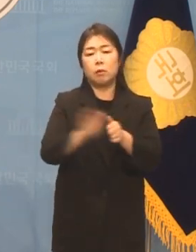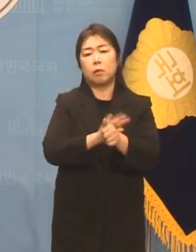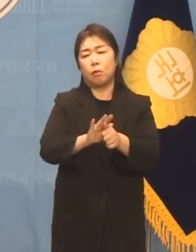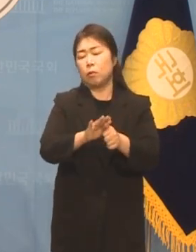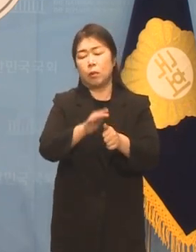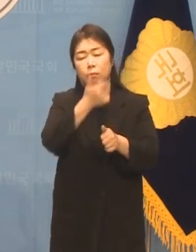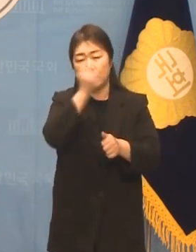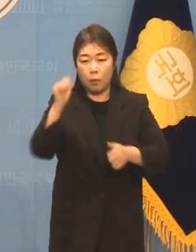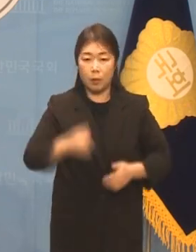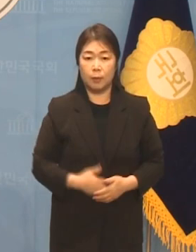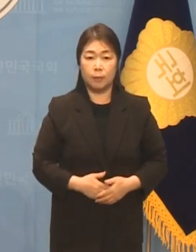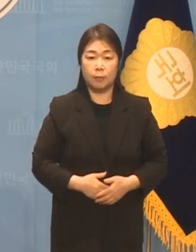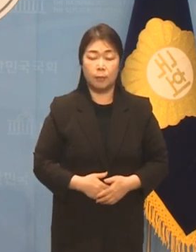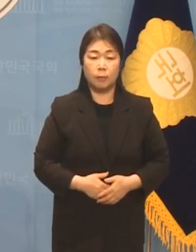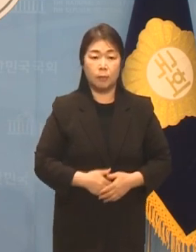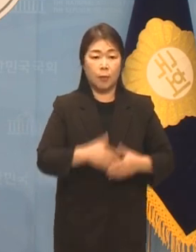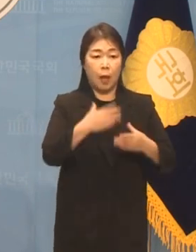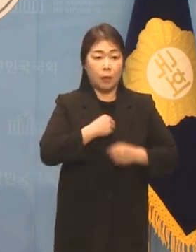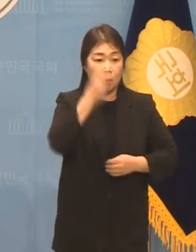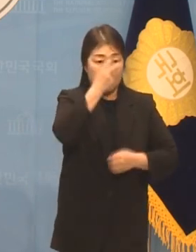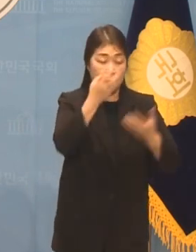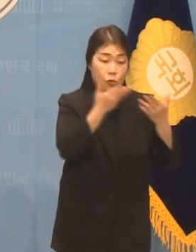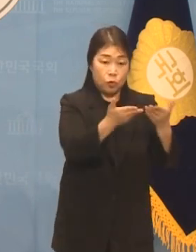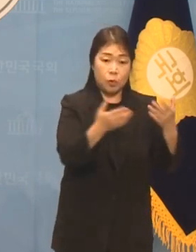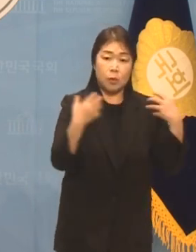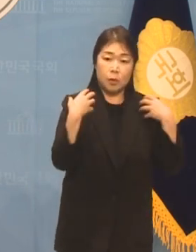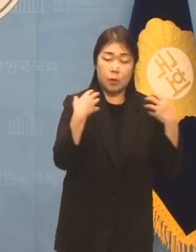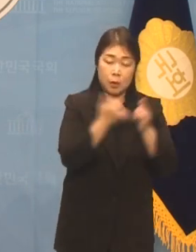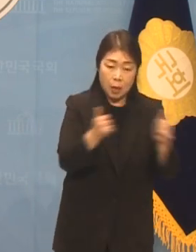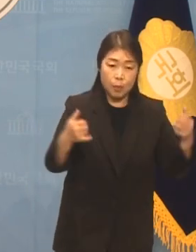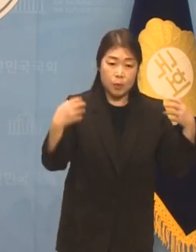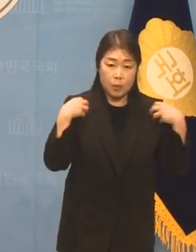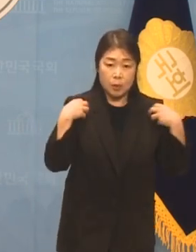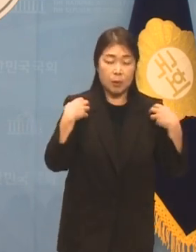지키는 사람들을 지키는 게 국가의 역할이라는